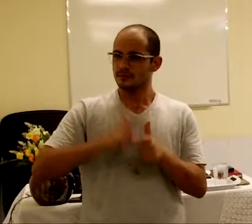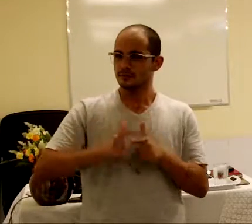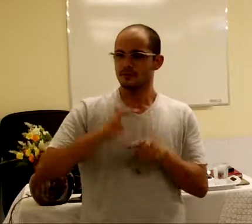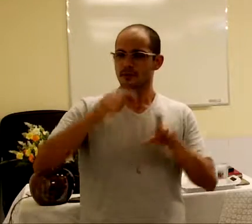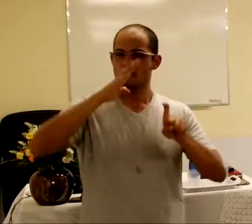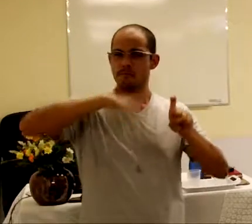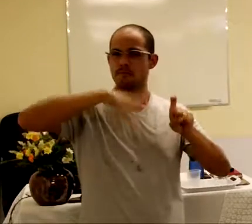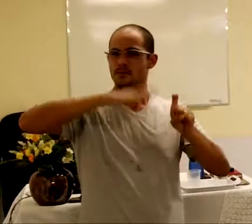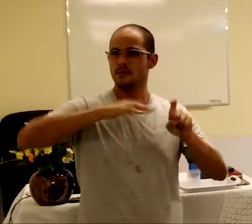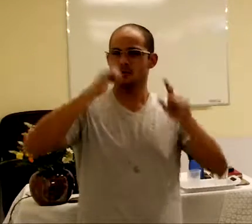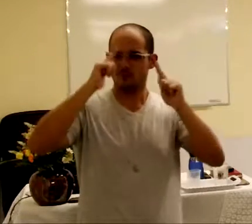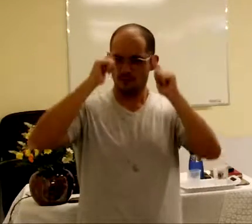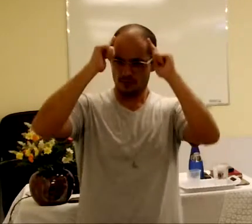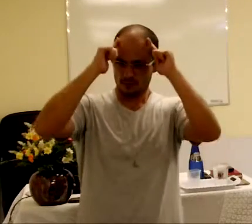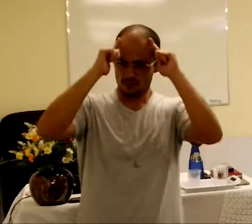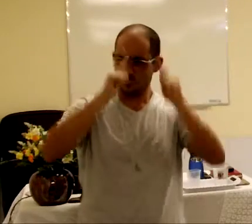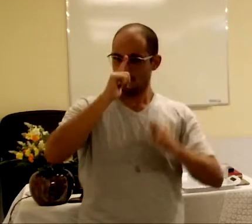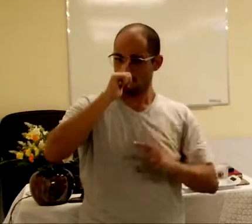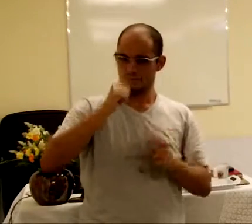Tem o Olimpo e tem Zeus.